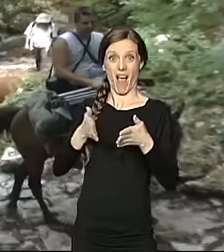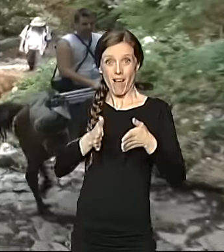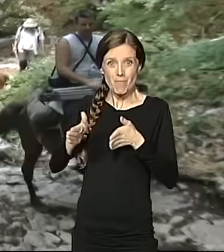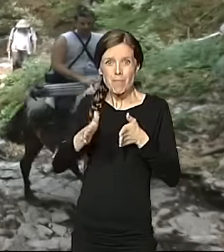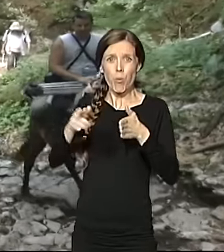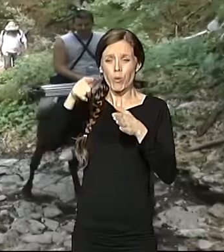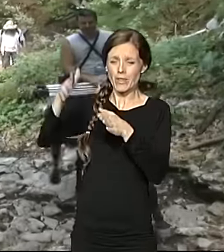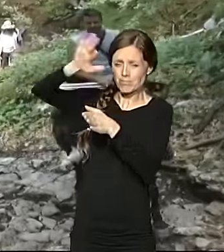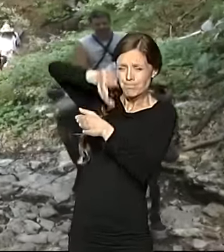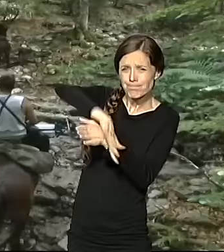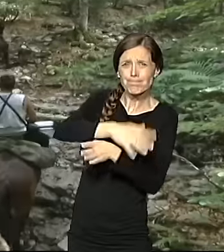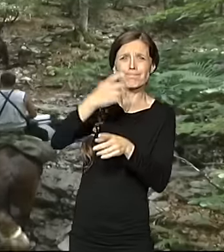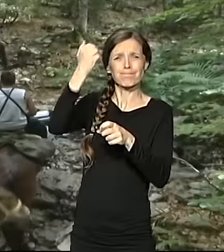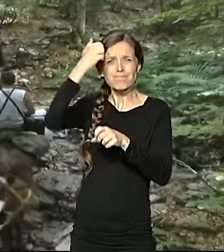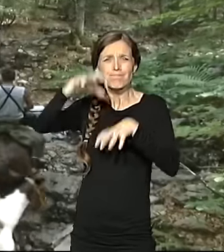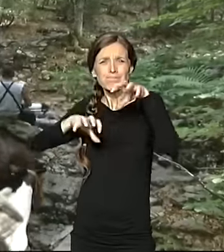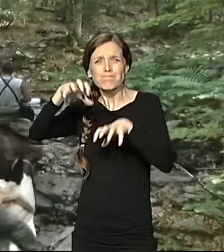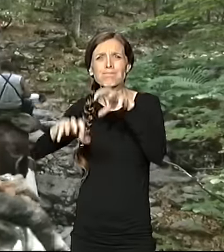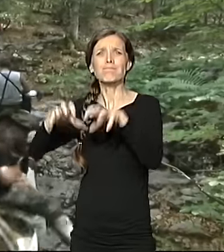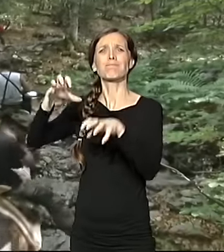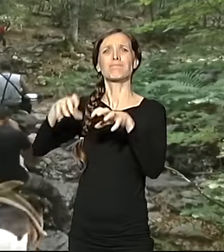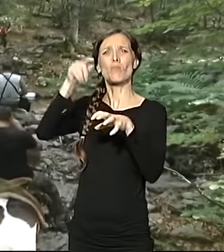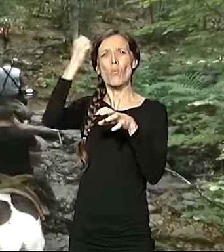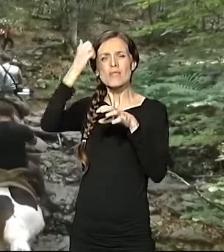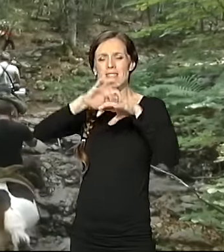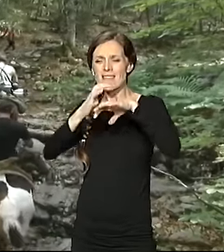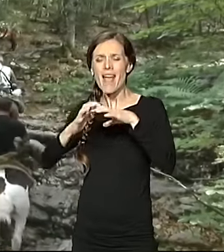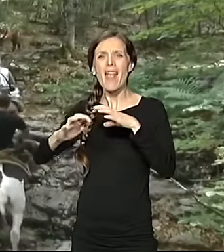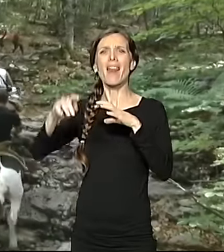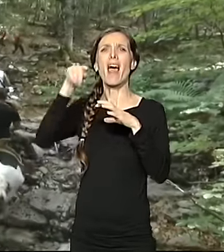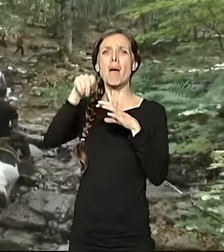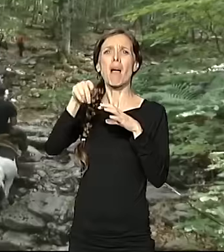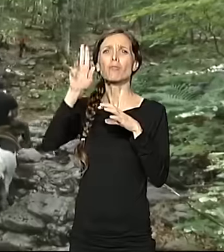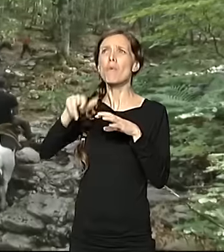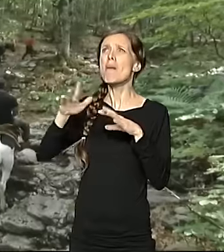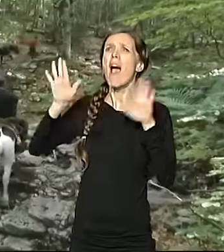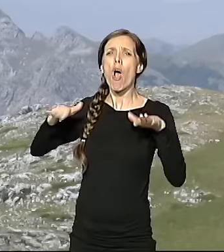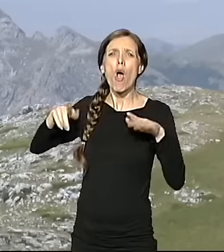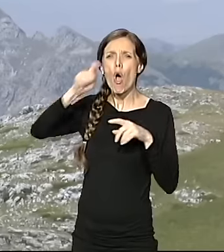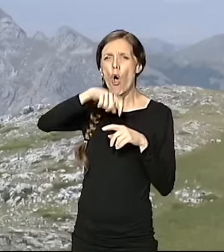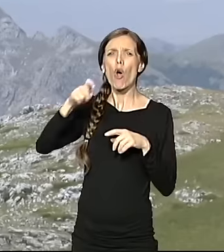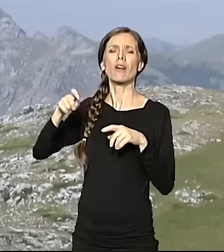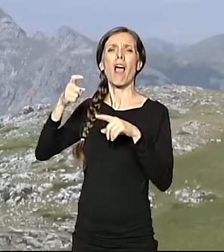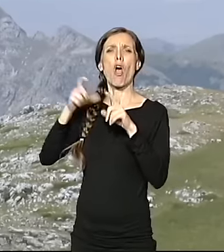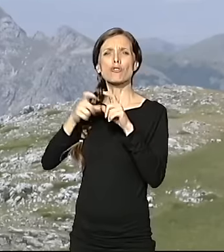visi nad Ambisom. Put ispisan u stenama u kojima se gnezde orlovi i sokolovi.